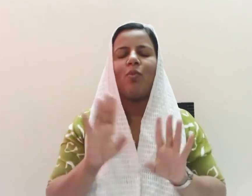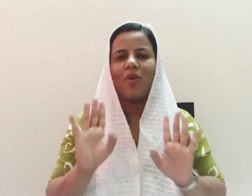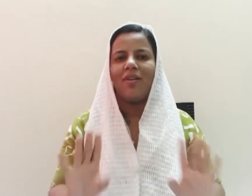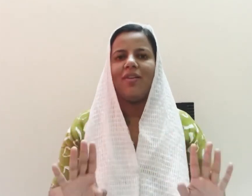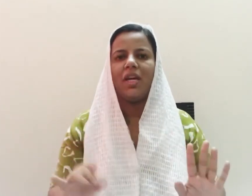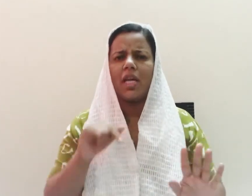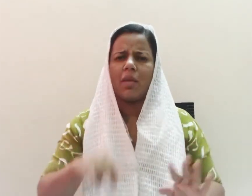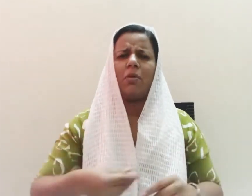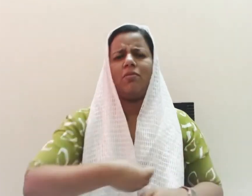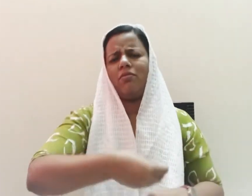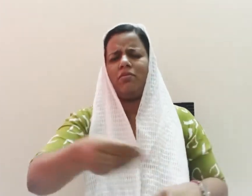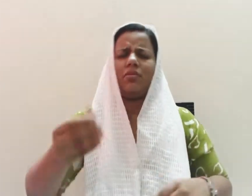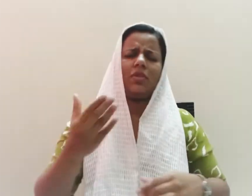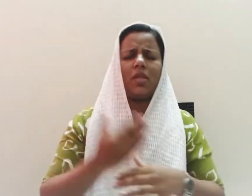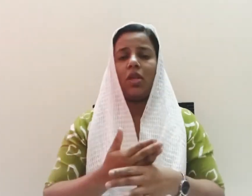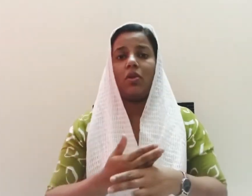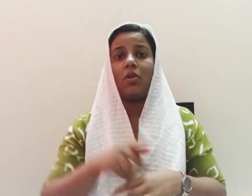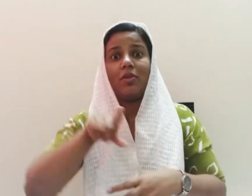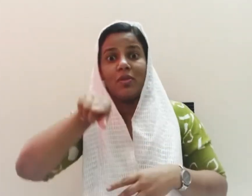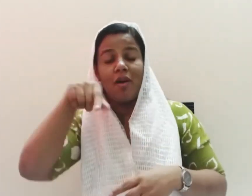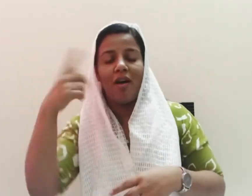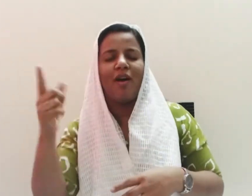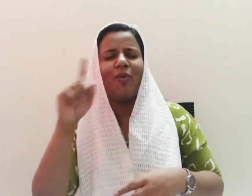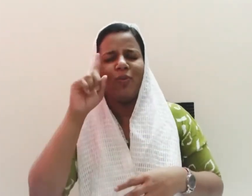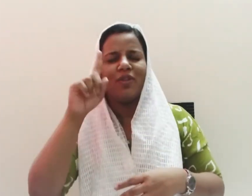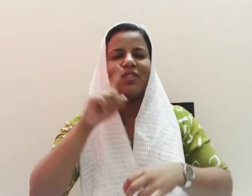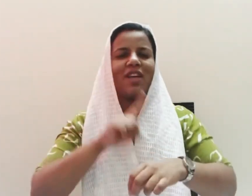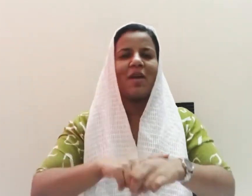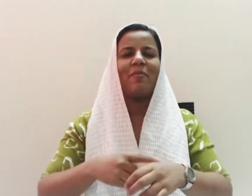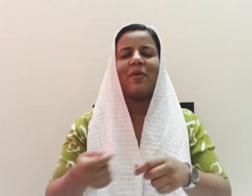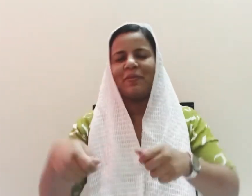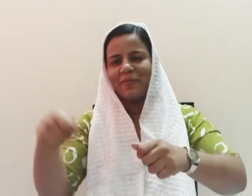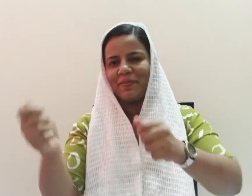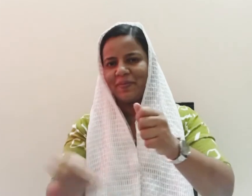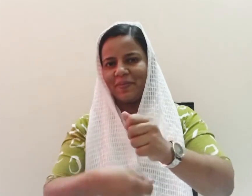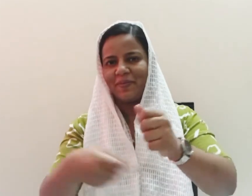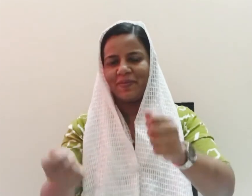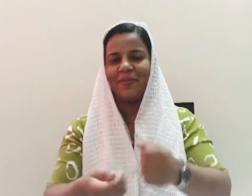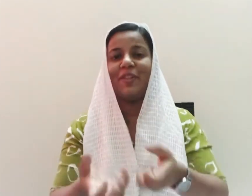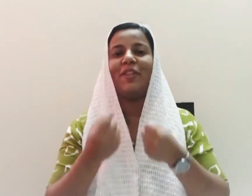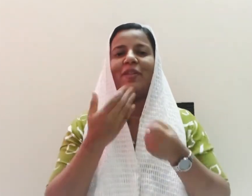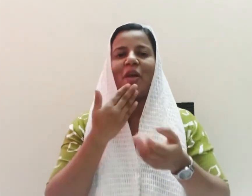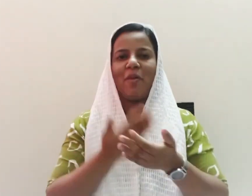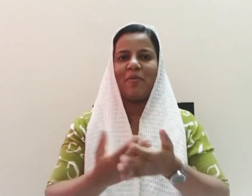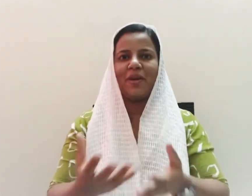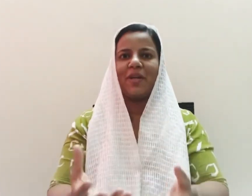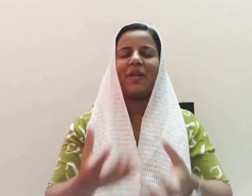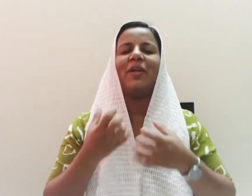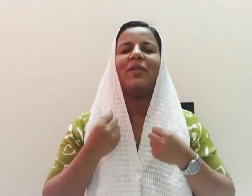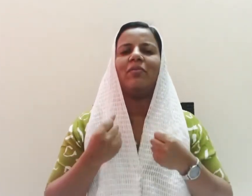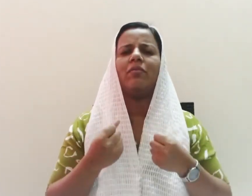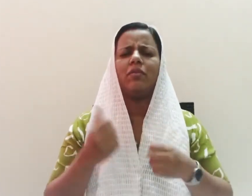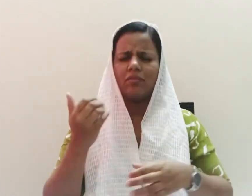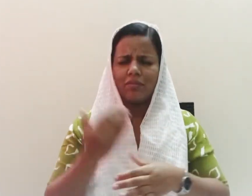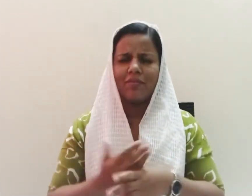നമുക്ക് അതിൻ്റെ പ്രതിഫലം കിട്ടുന്നു വരത്തില്ല, പക്ഷേ നാളെ നിശ്ചയമായിട്ടും അടുത്ത ദിവസങ്ങളിൽ നമ്മളൊരു വിത്തിട്ടിട്ട് കാത്തിരിക്കുന്ന പോലെ ചെയ്തു, അവൻ